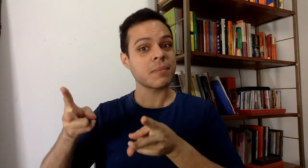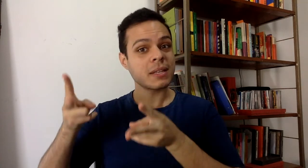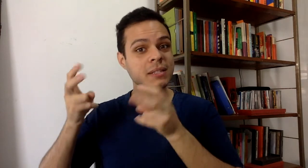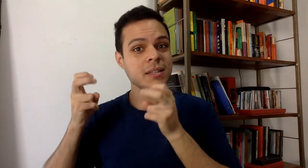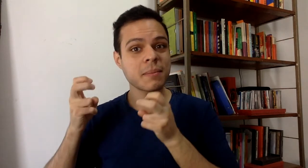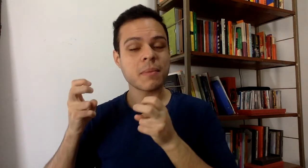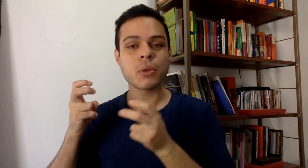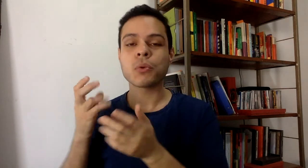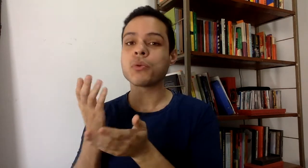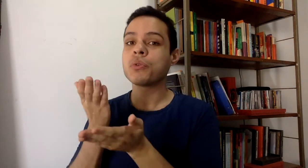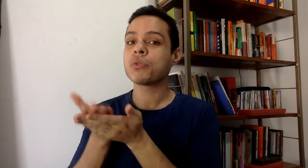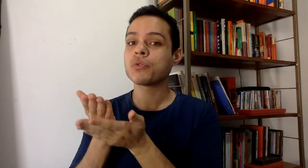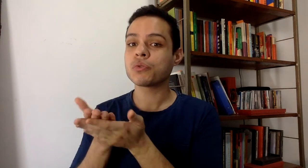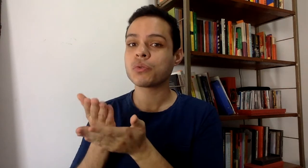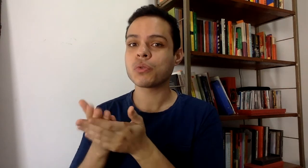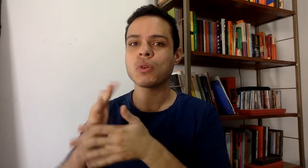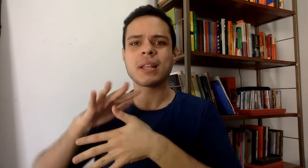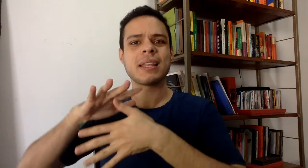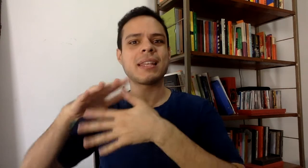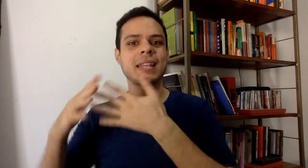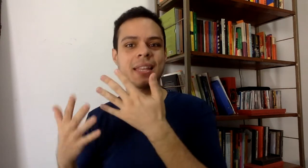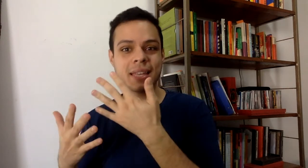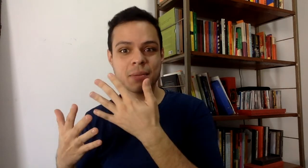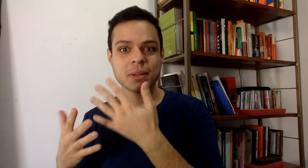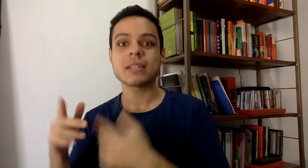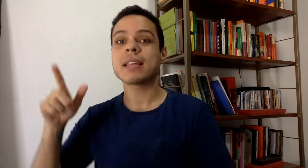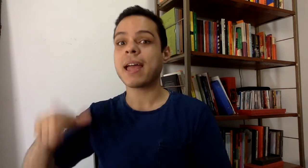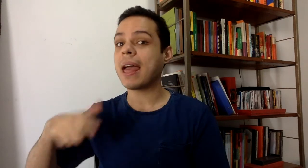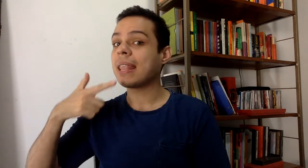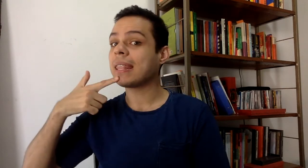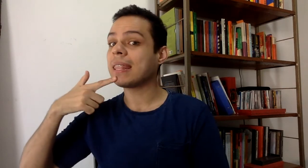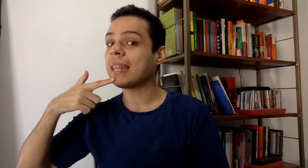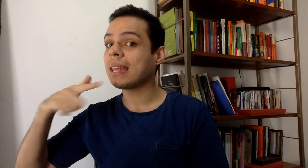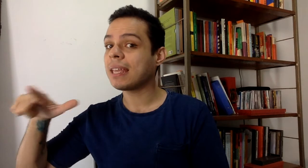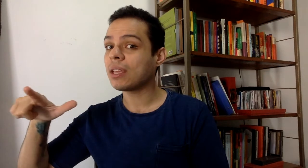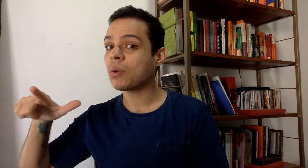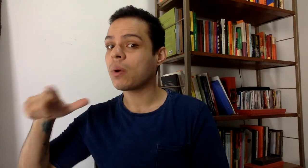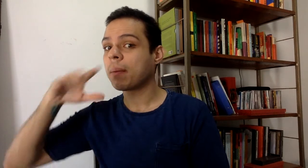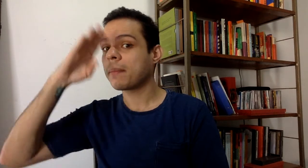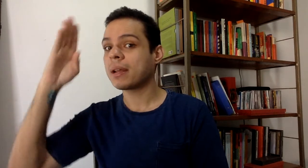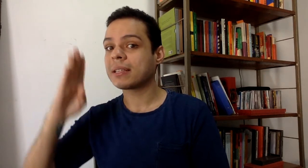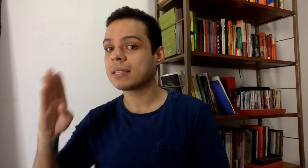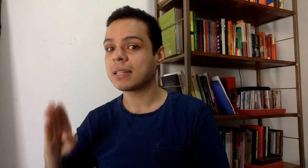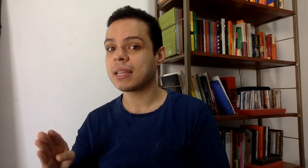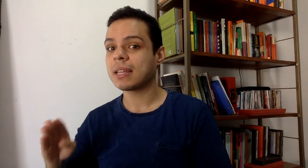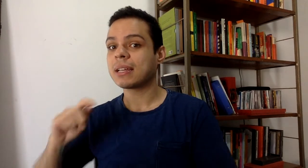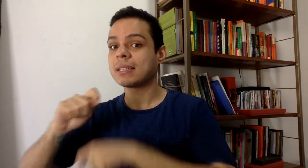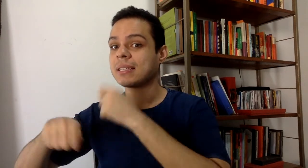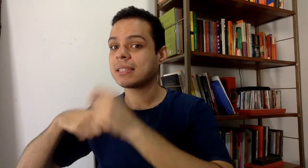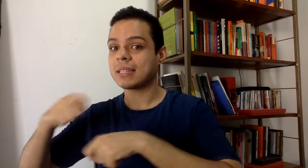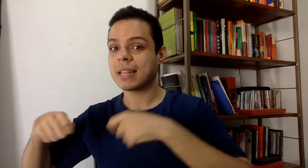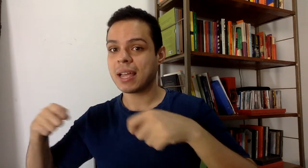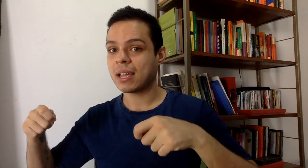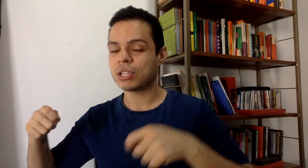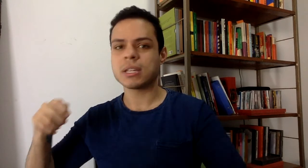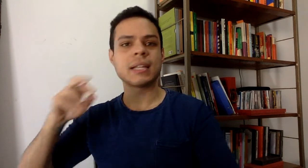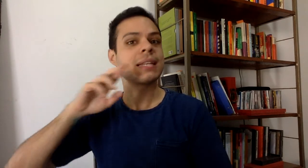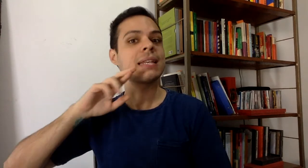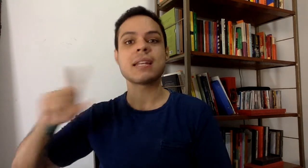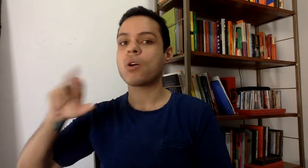é sobre o seguinte tema. Nós já entendemos que a Libras é uma língua, é a língua brasileira de sinais, e não